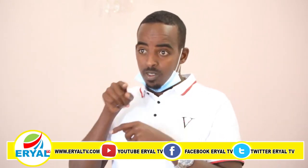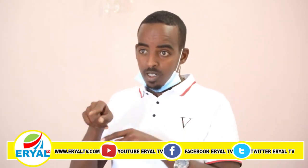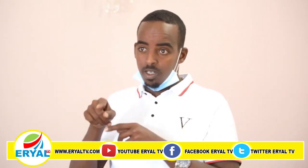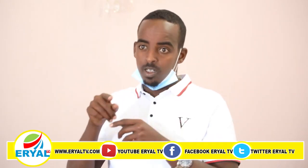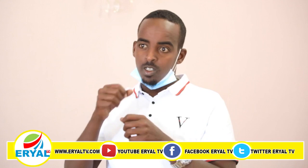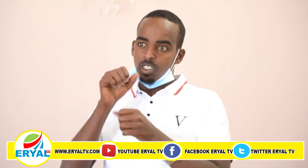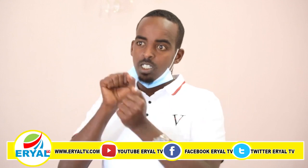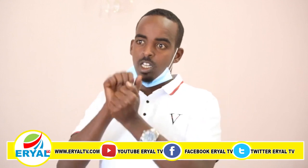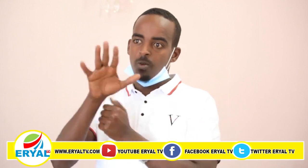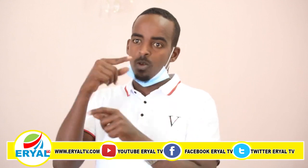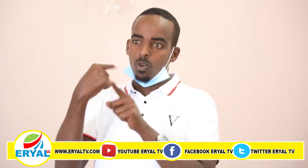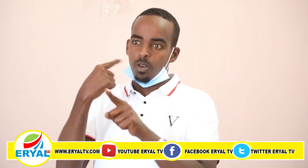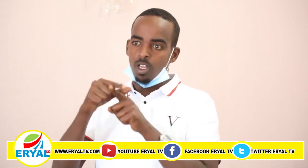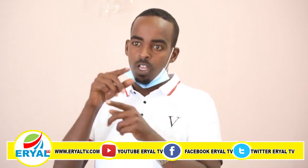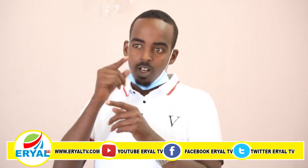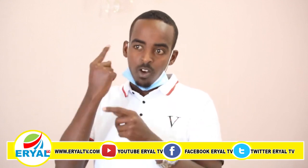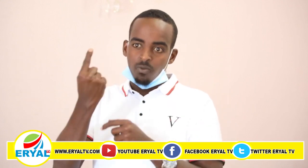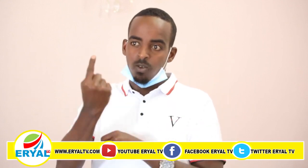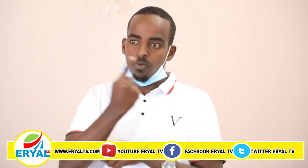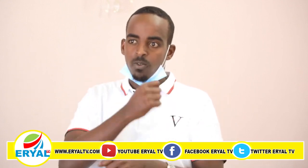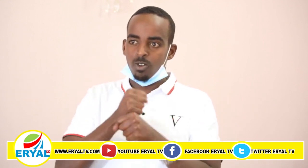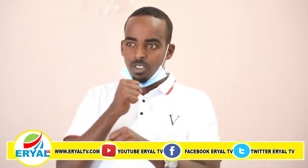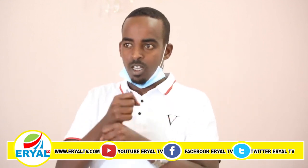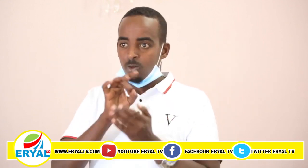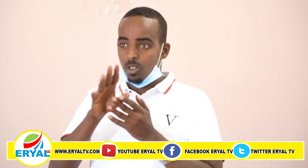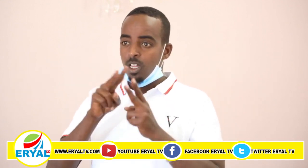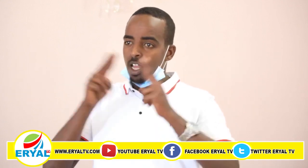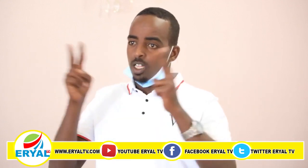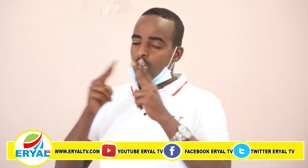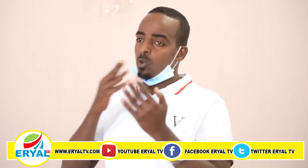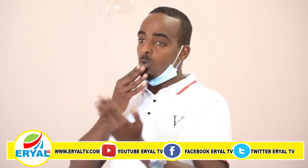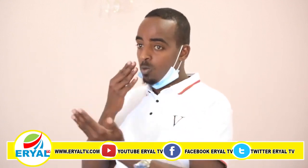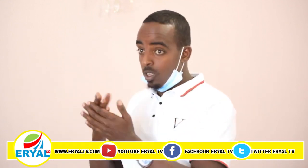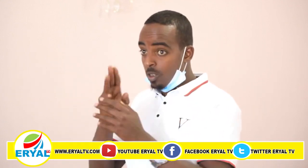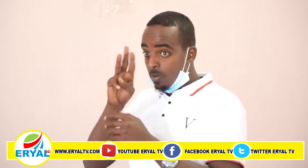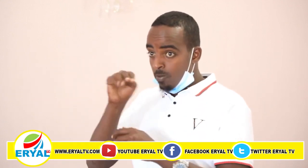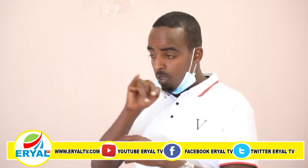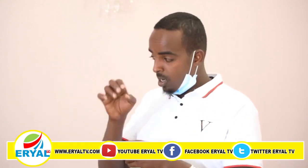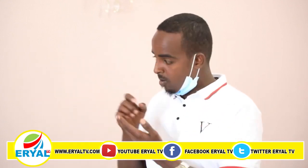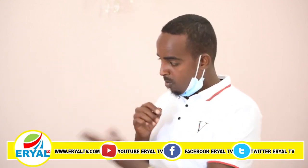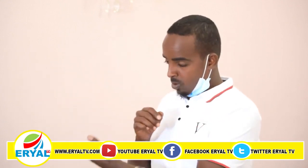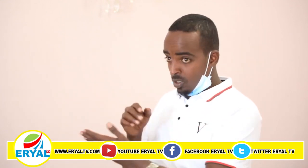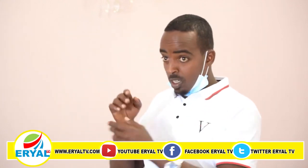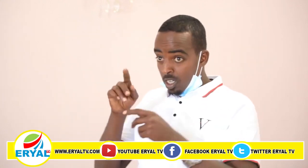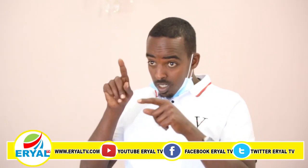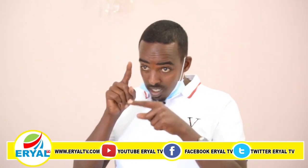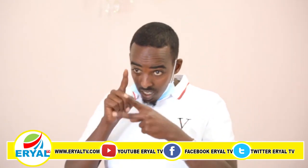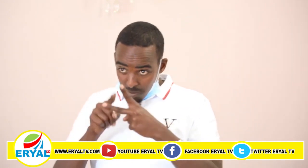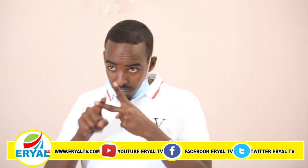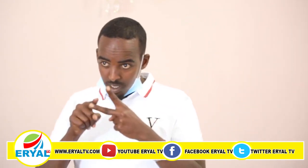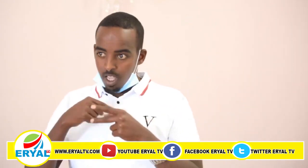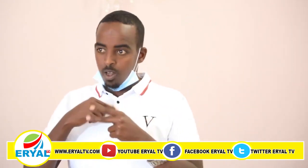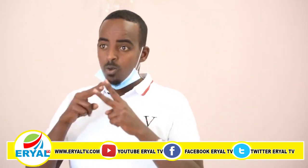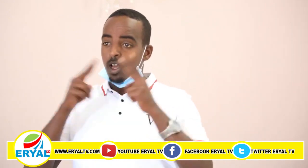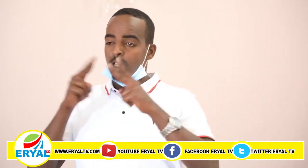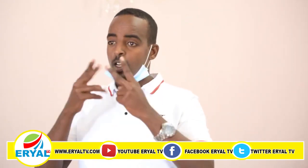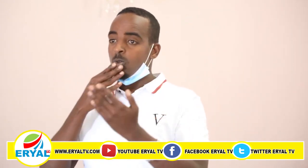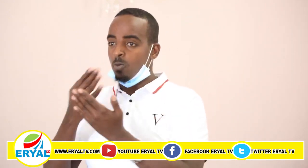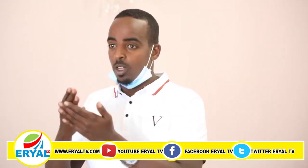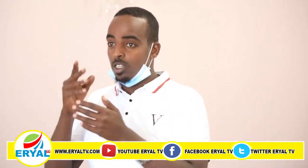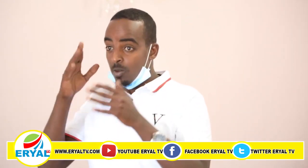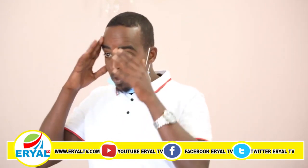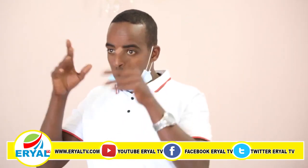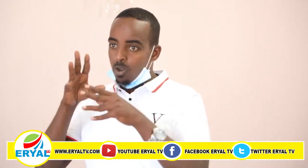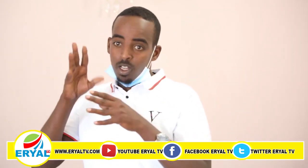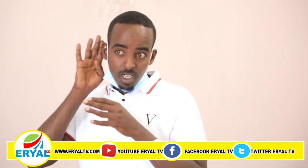yidhi Jamhuuriyadda Soomaaliland ugu horreeya madaxweynaheegu. Wasiirka dhalinyaradii ciyaaruhu 15 qof buu noo shaqaaleysiiyey dadka baahiyaha gaarka ah